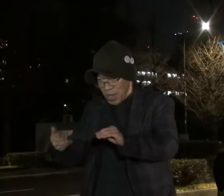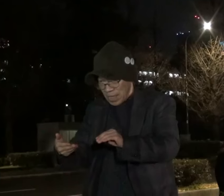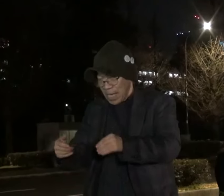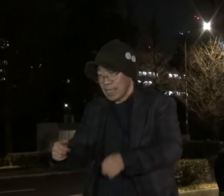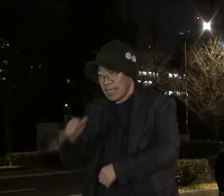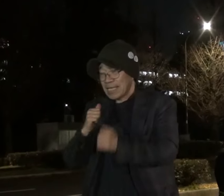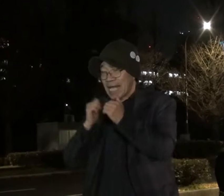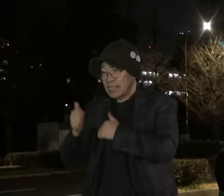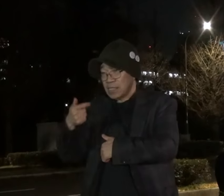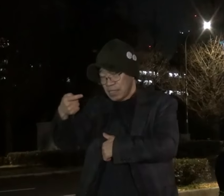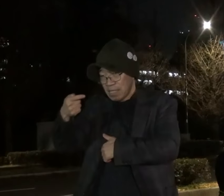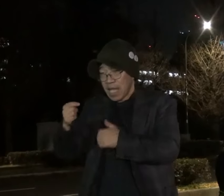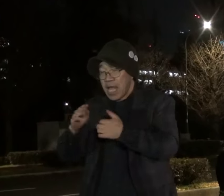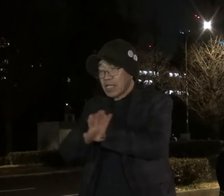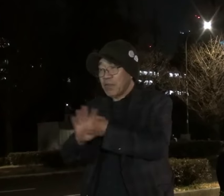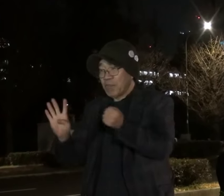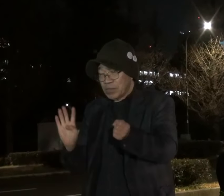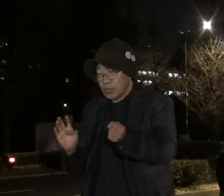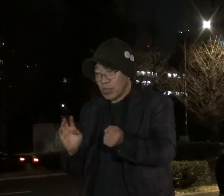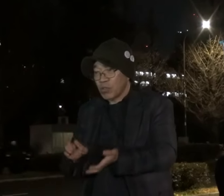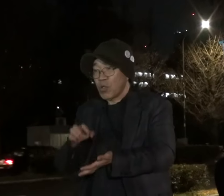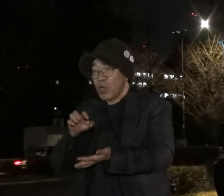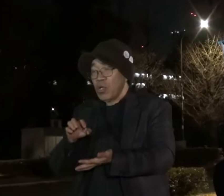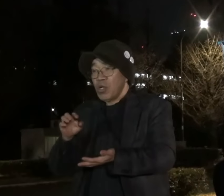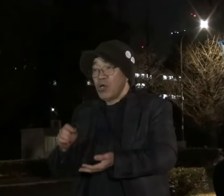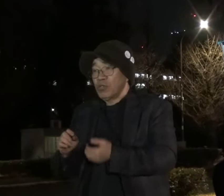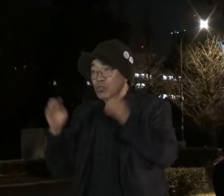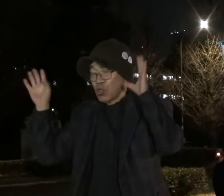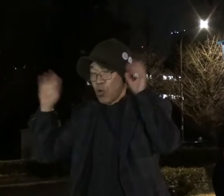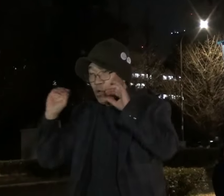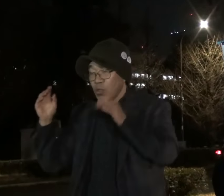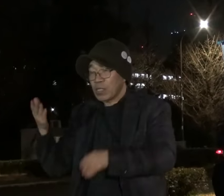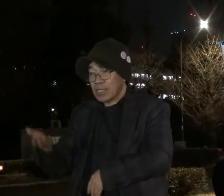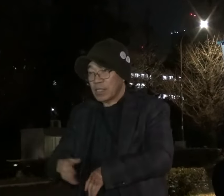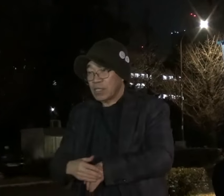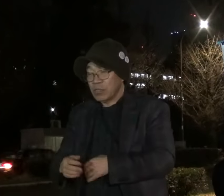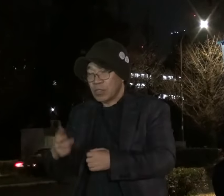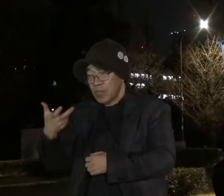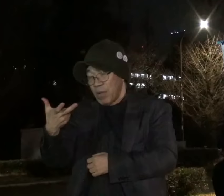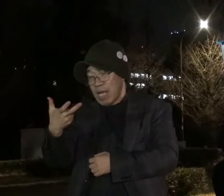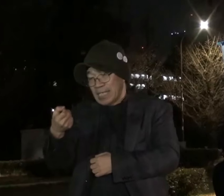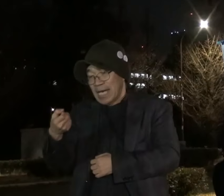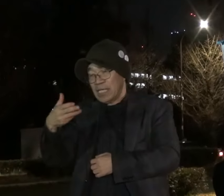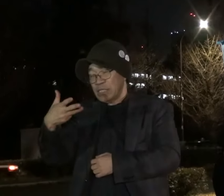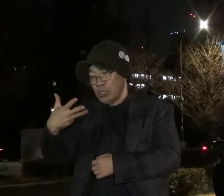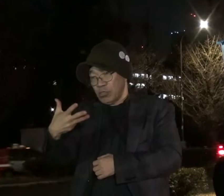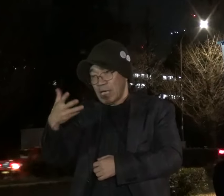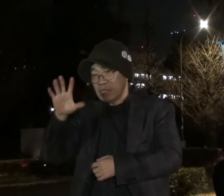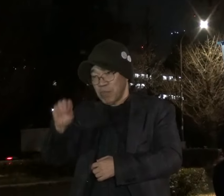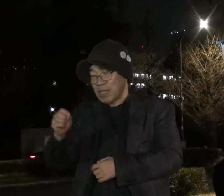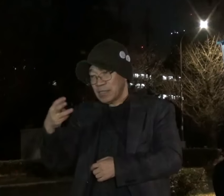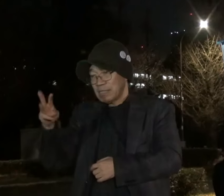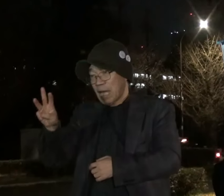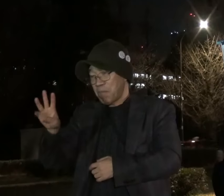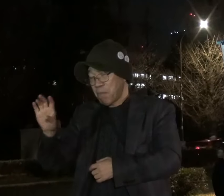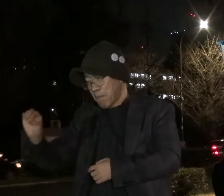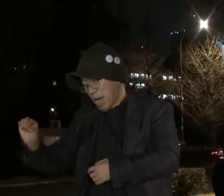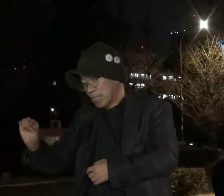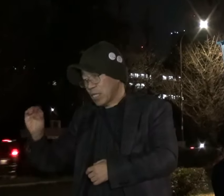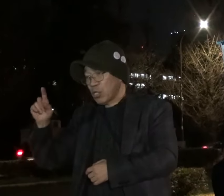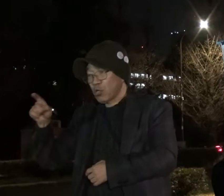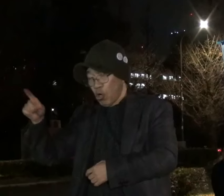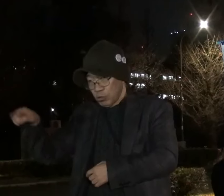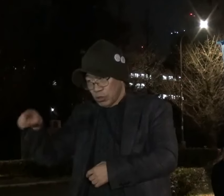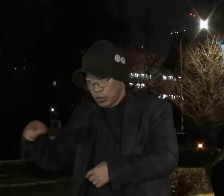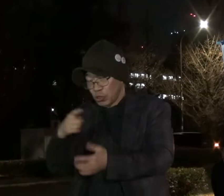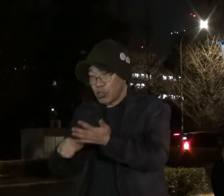1月14日昨日時点の汚染水の貯留量ですが約 78.3 万トン、そのうちアルプス処理